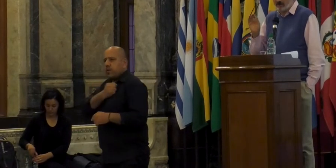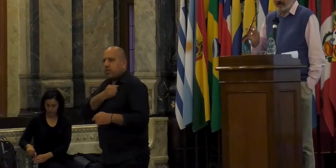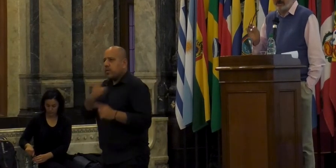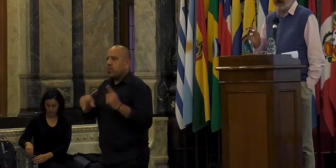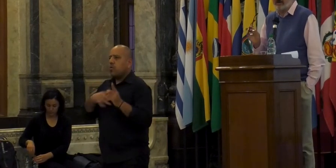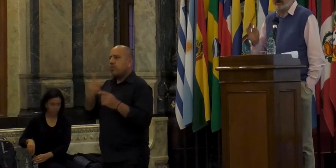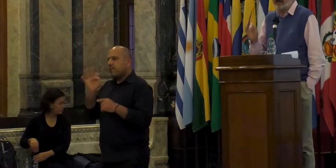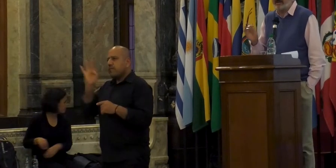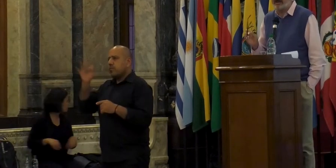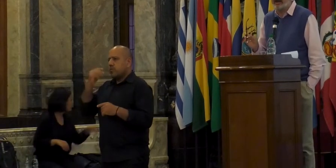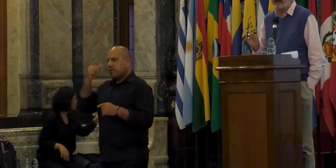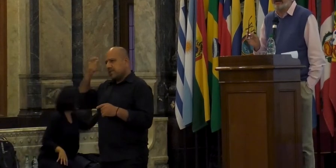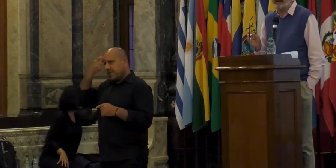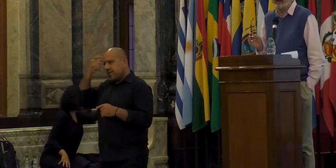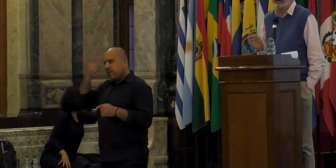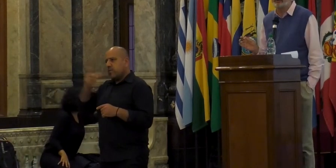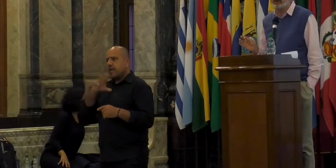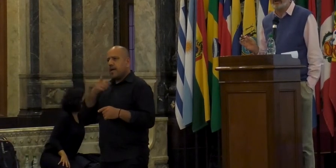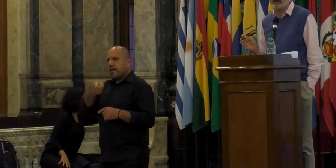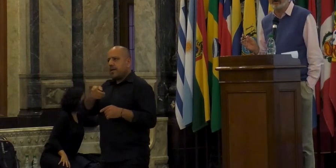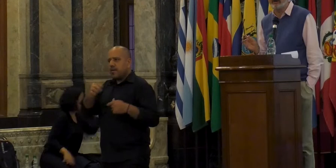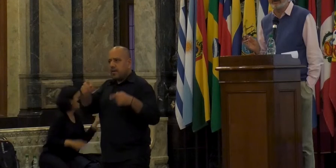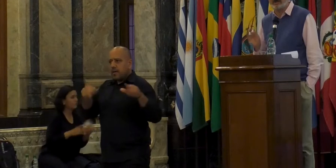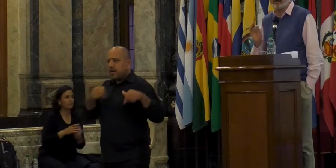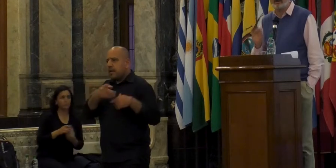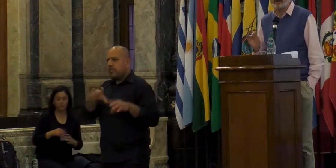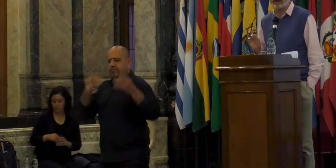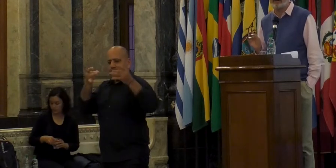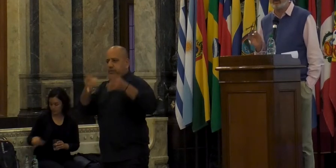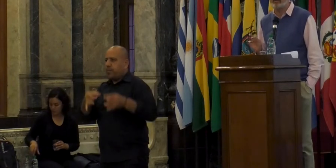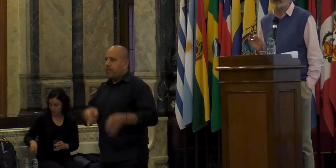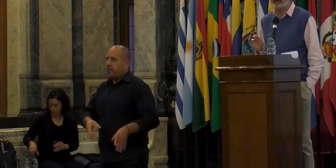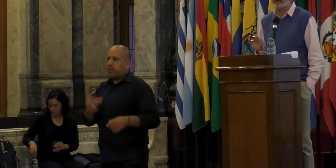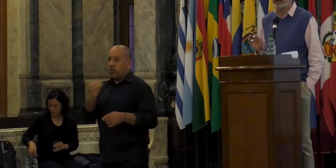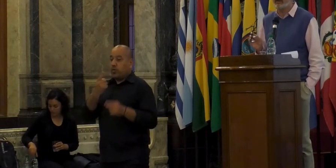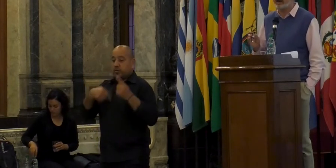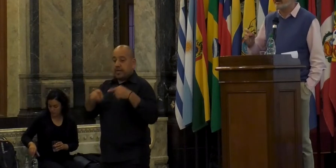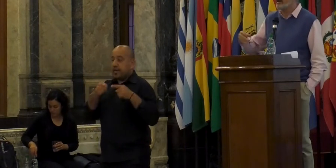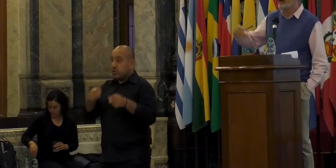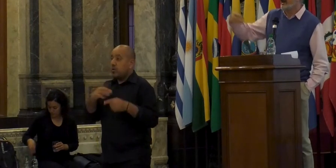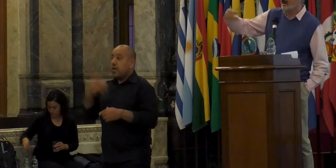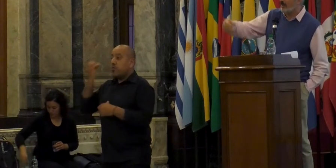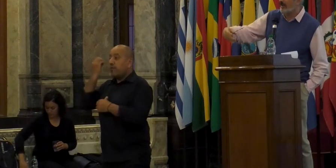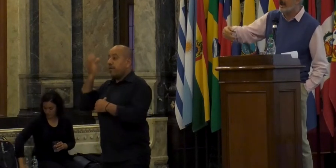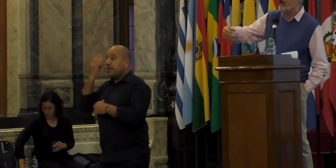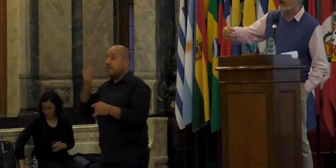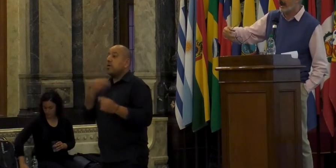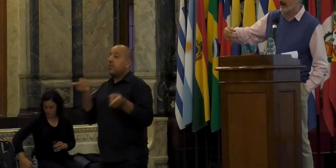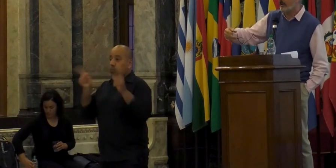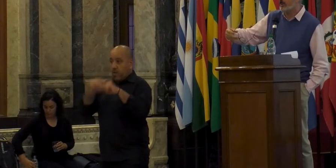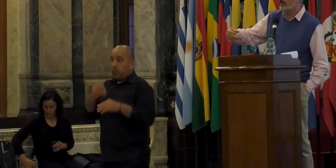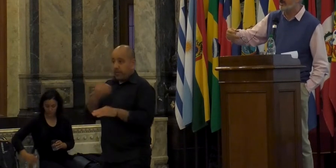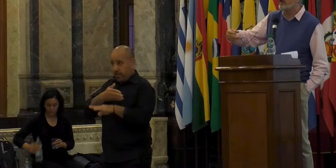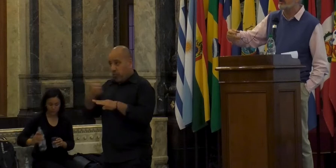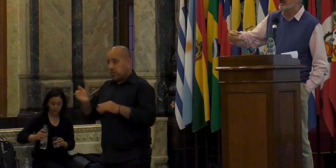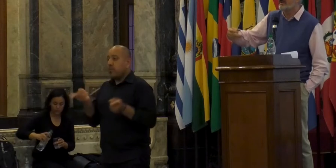científicos se tomen el trabajo de ver qué hay en la caja negra y lo destruyan, ¿no? Entonces esa es otra parte muy importante de mi conferencia en la que volveré al final,